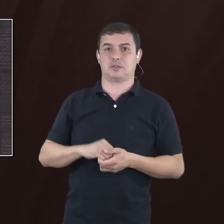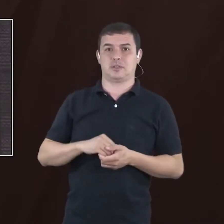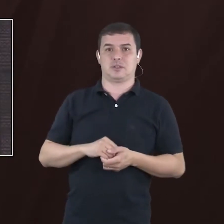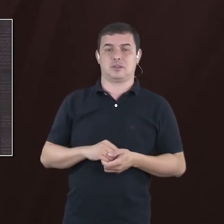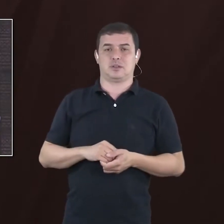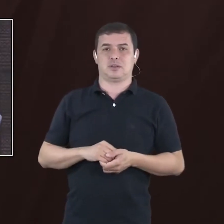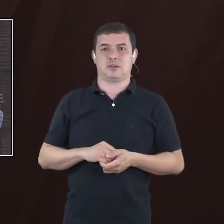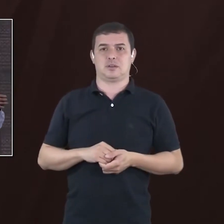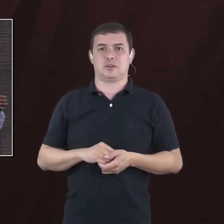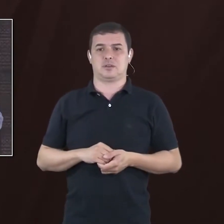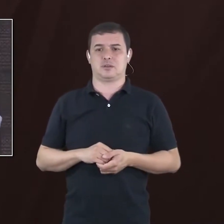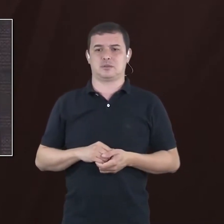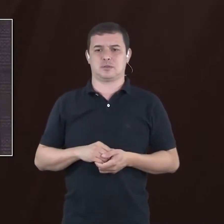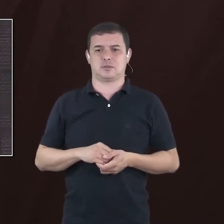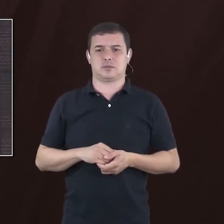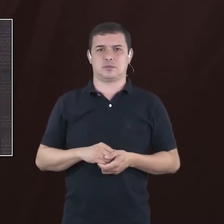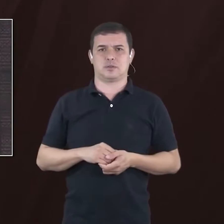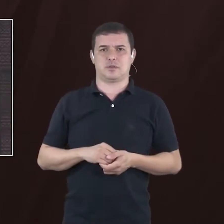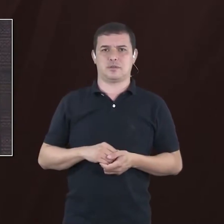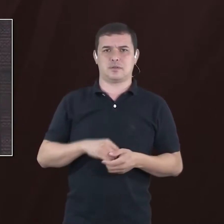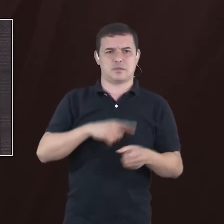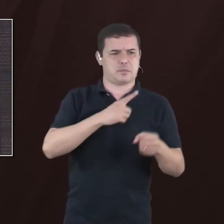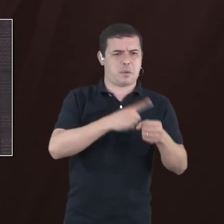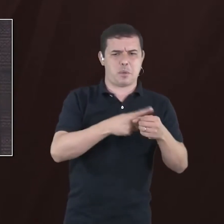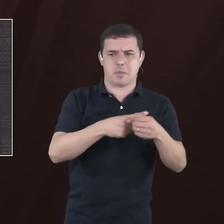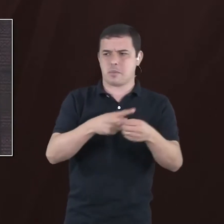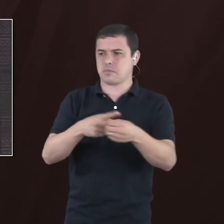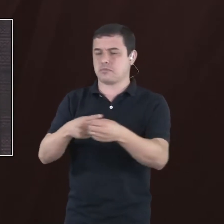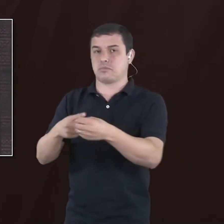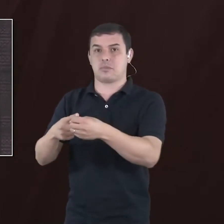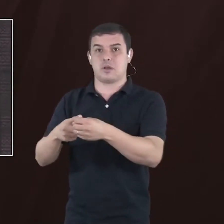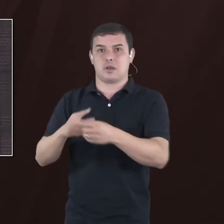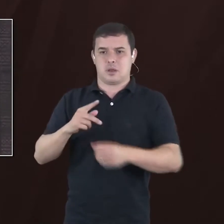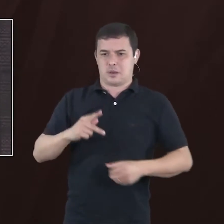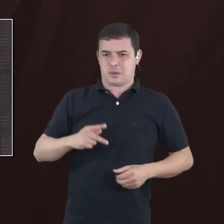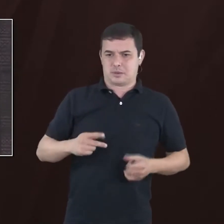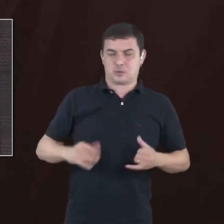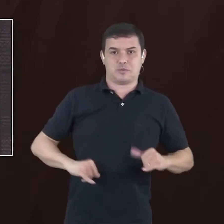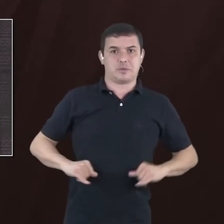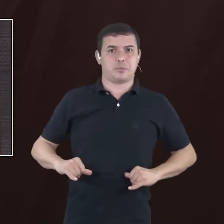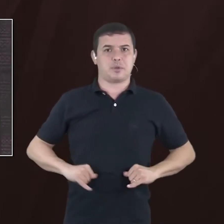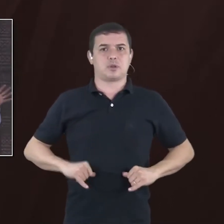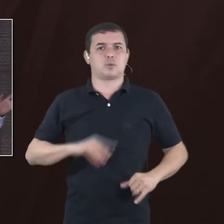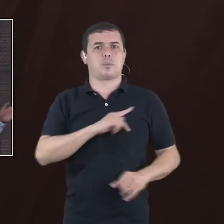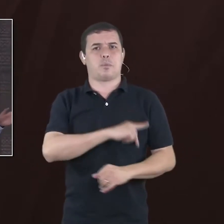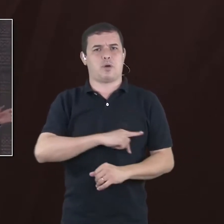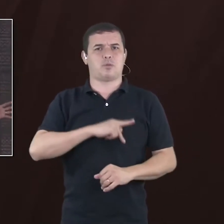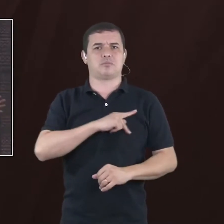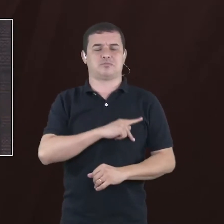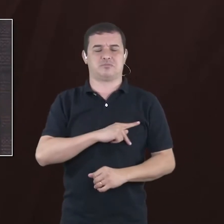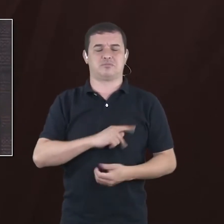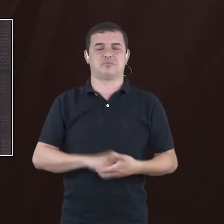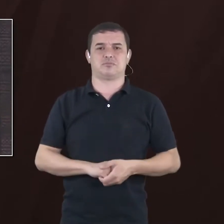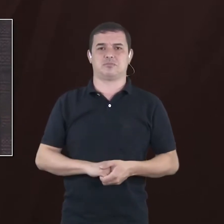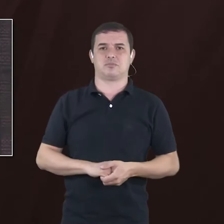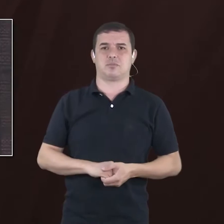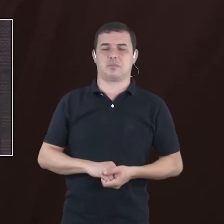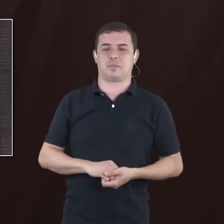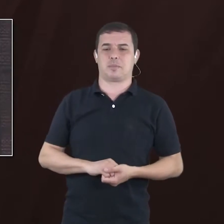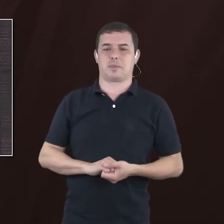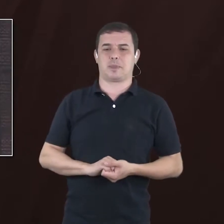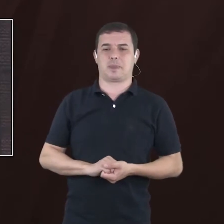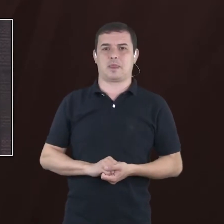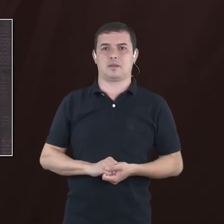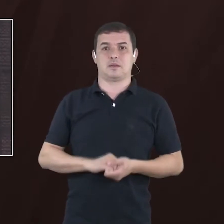Listra, Icônio e Antioquia da Pisídia, ali estabelecendo presbíteros. Aí depois daquilo, a